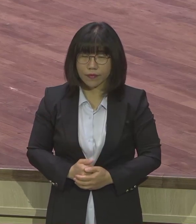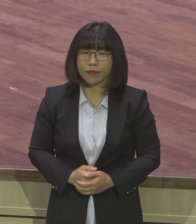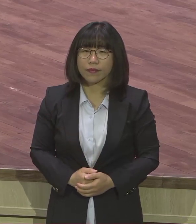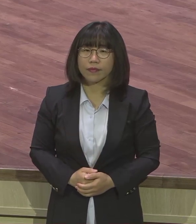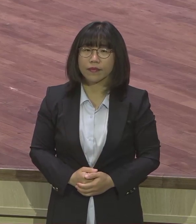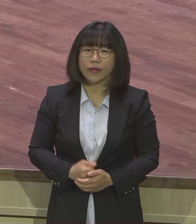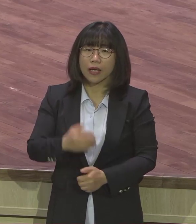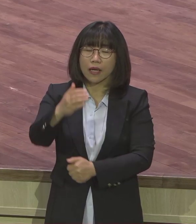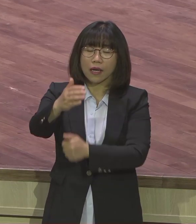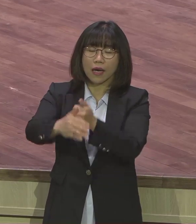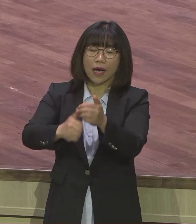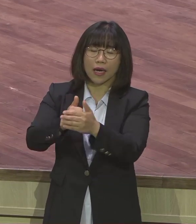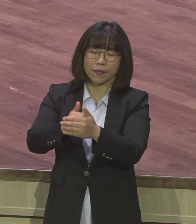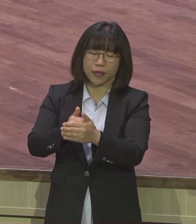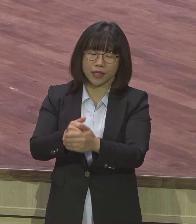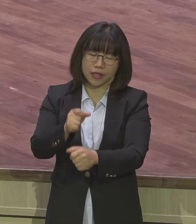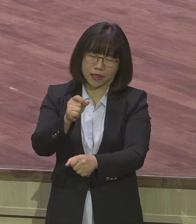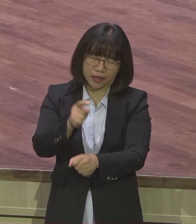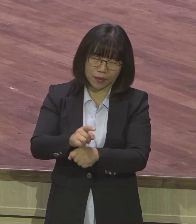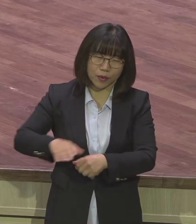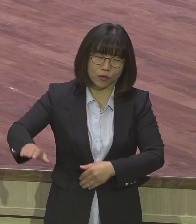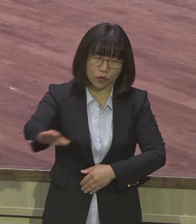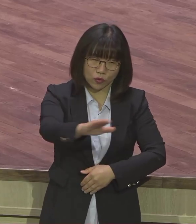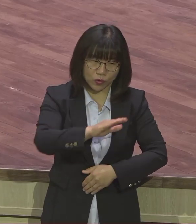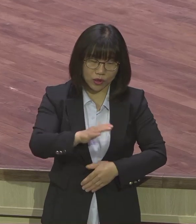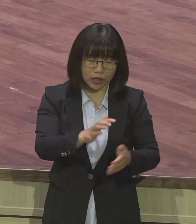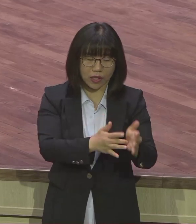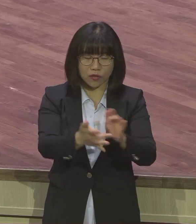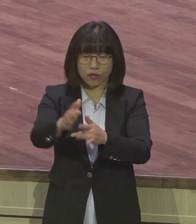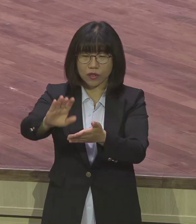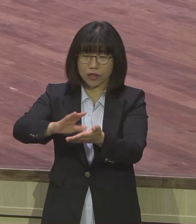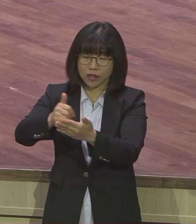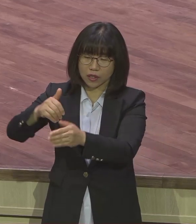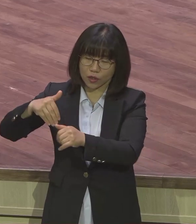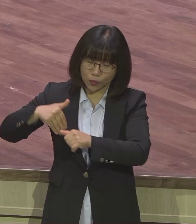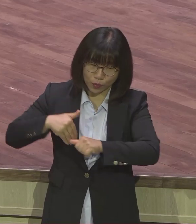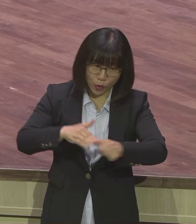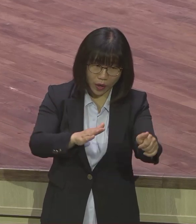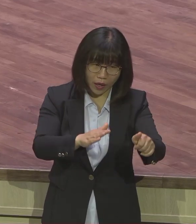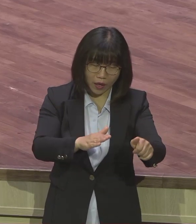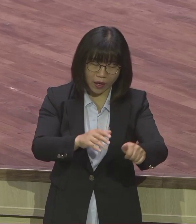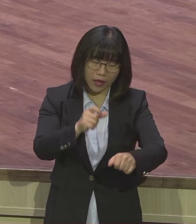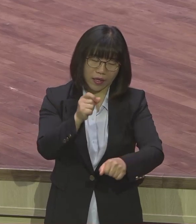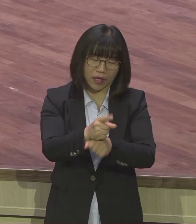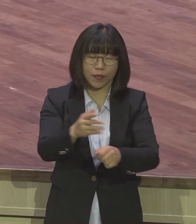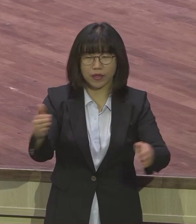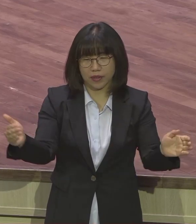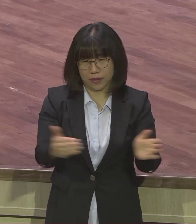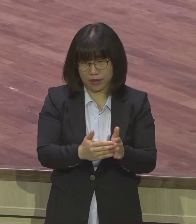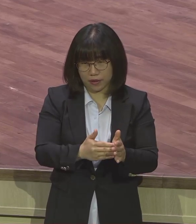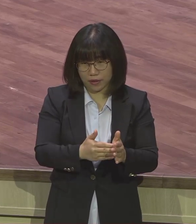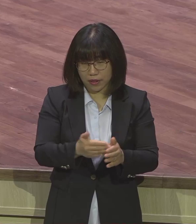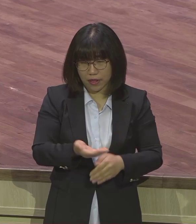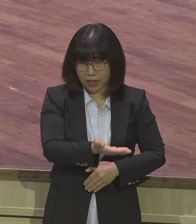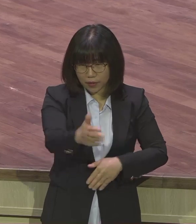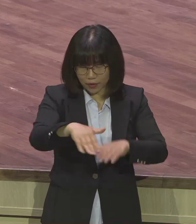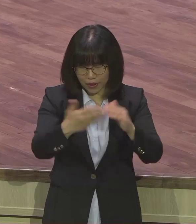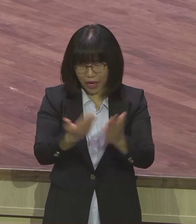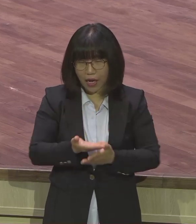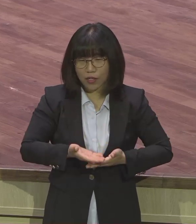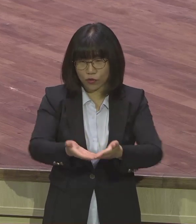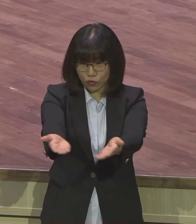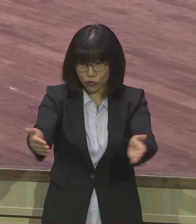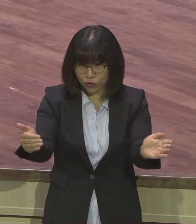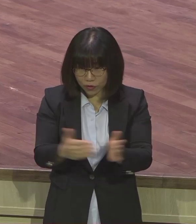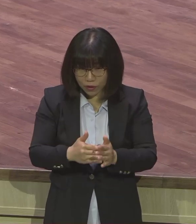이미 하나님께서는요 예수 그리스도를 통해서 우리에게 다 주셨어요. 여러분 지금 불신앙해서 그렇지 안